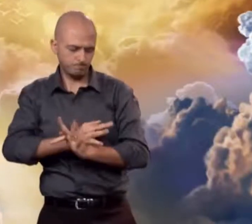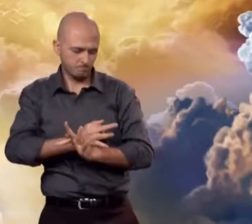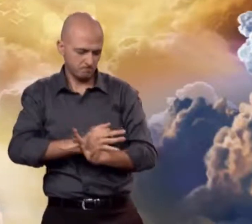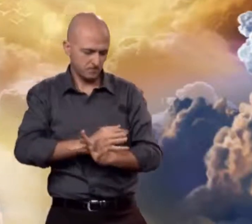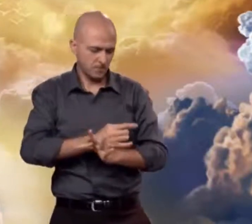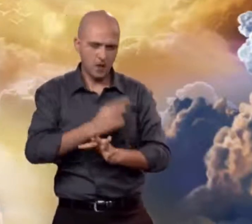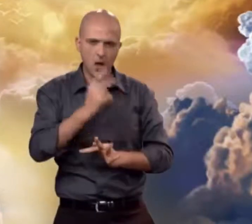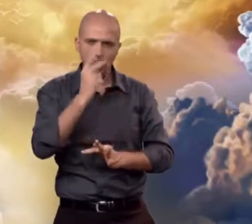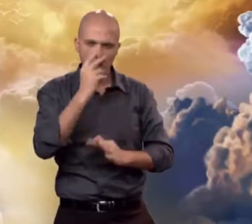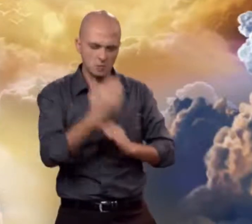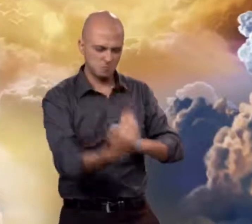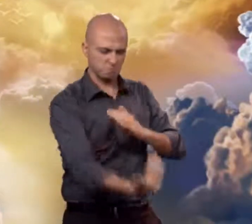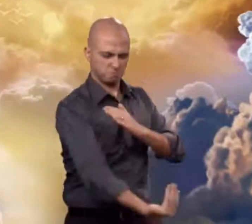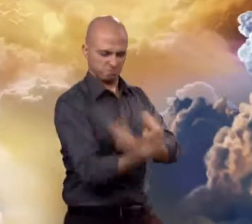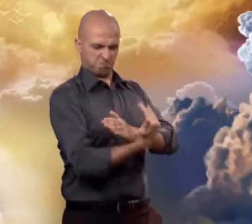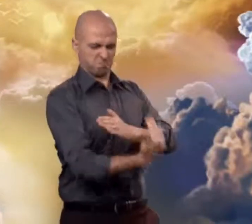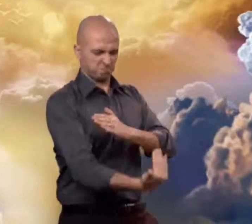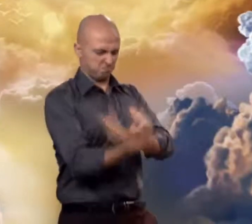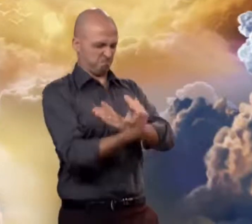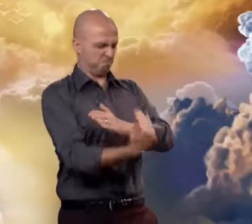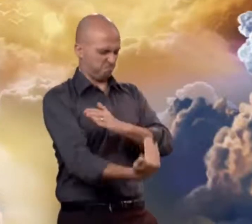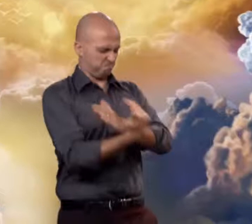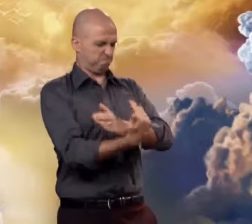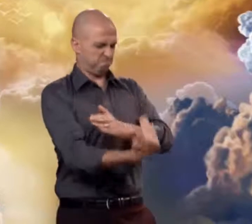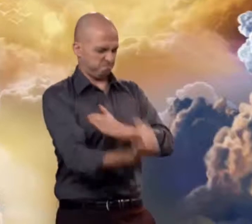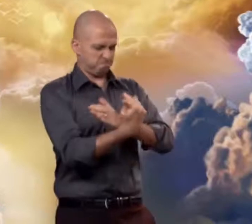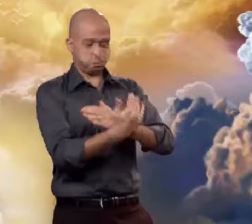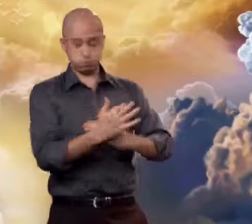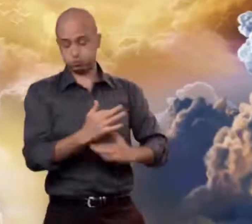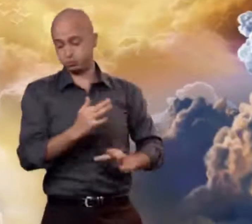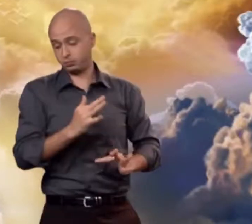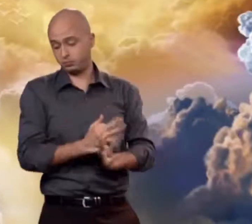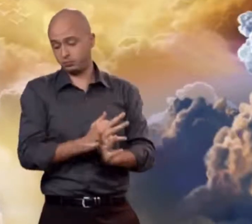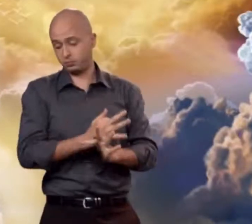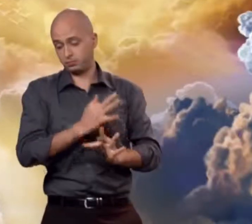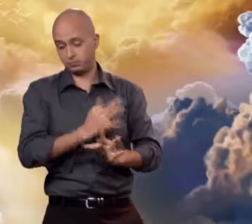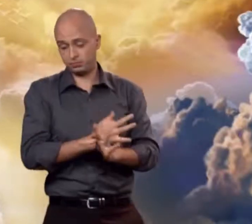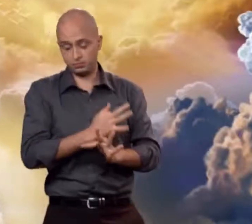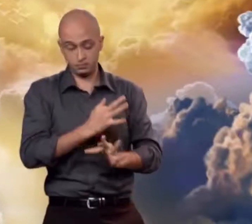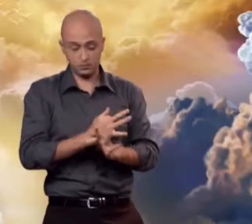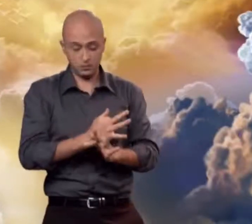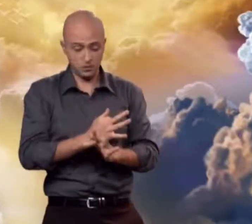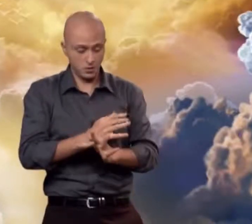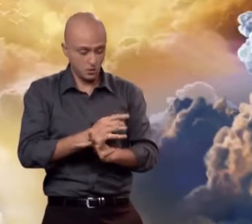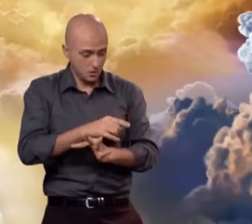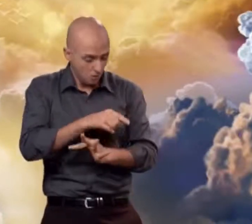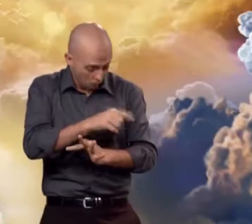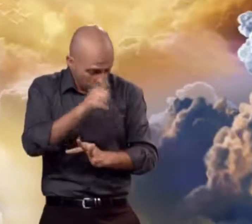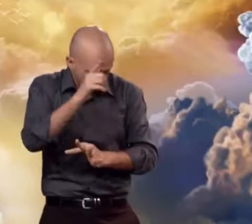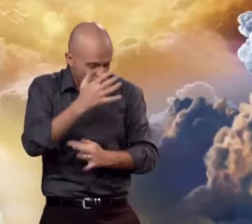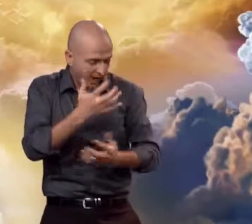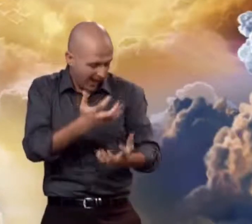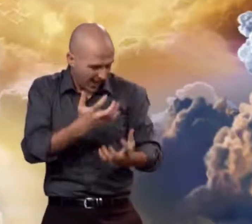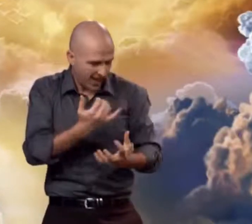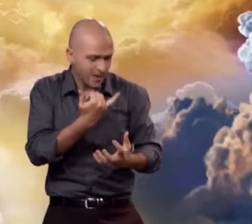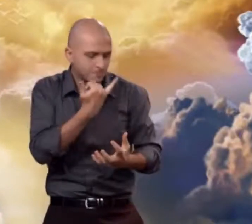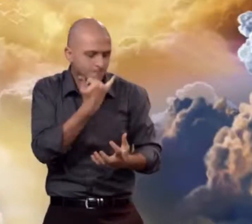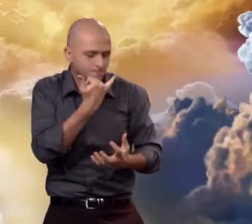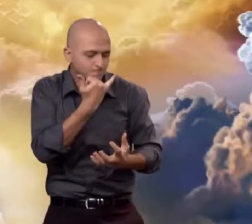orgulho. Esforços que apenas o amor e a sabedoria infinitos poderiam conceber foram feitos para